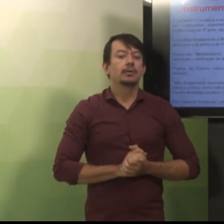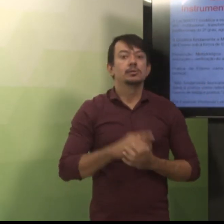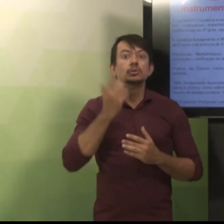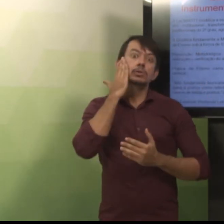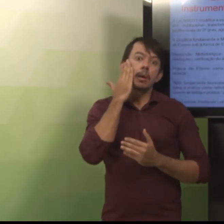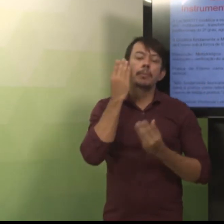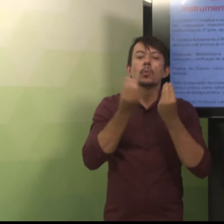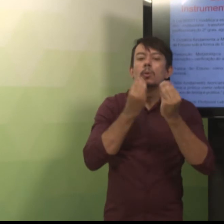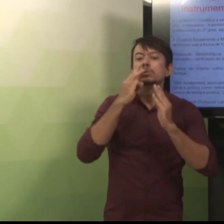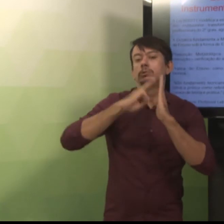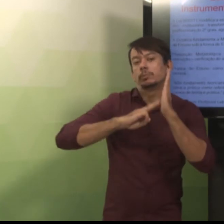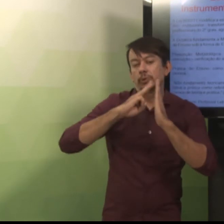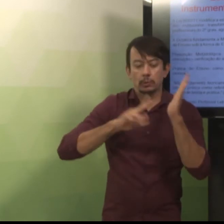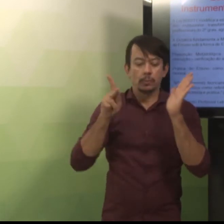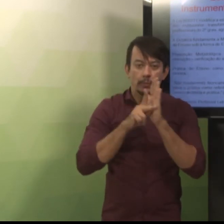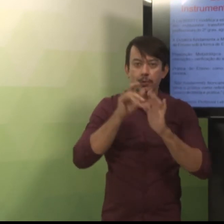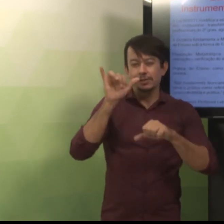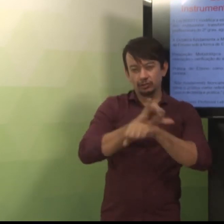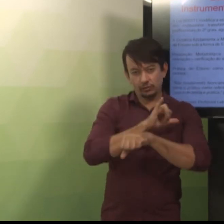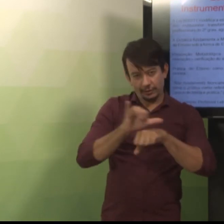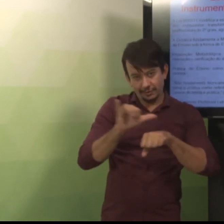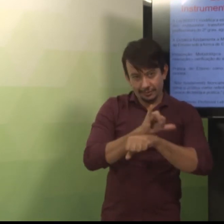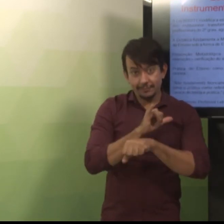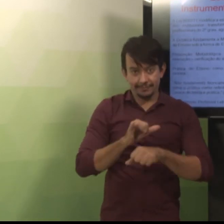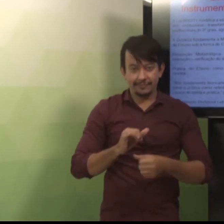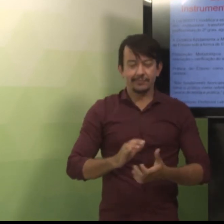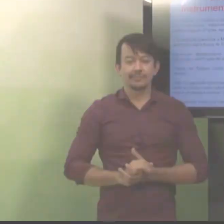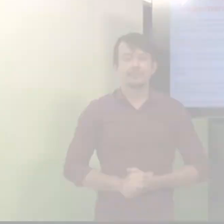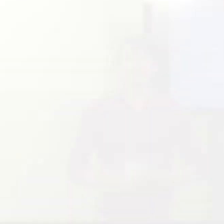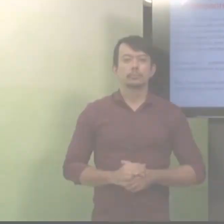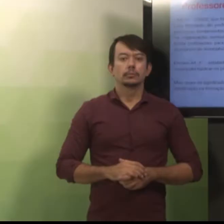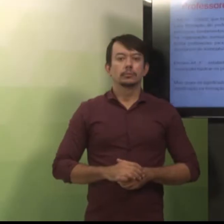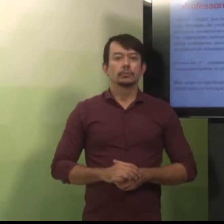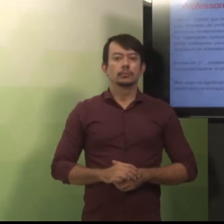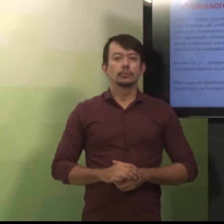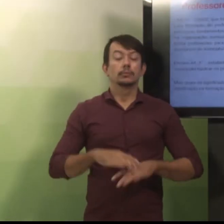Então é necessário que eu tenha metodologias e estratégias.